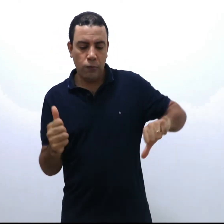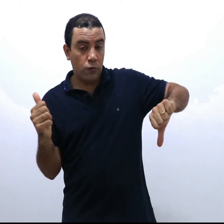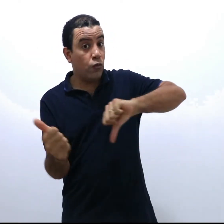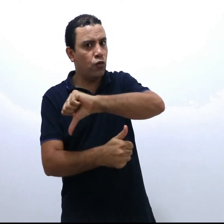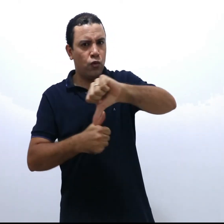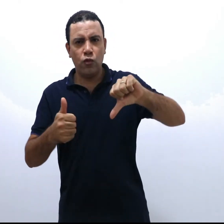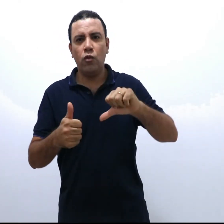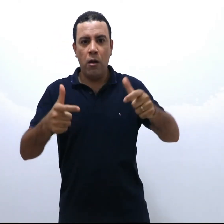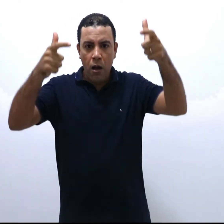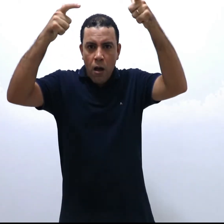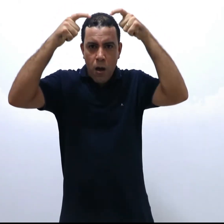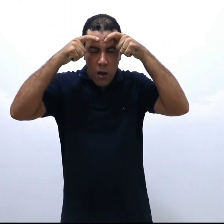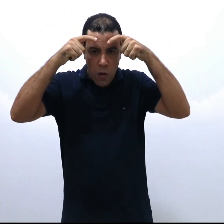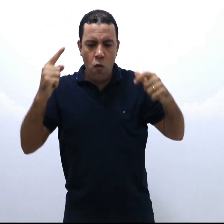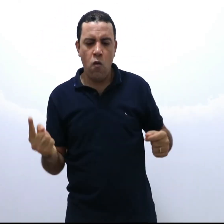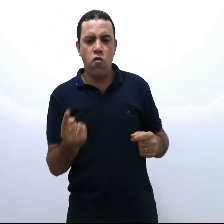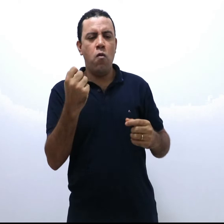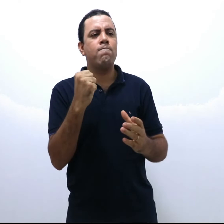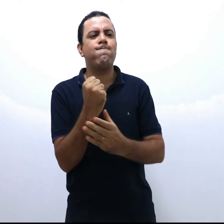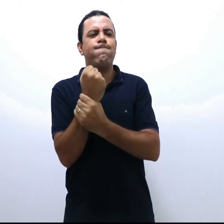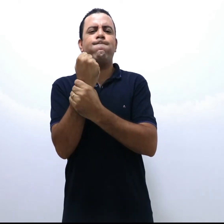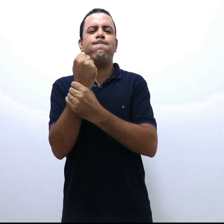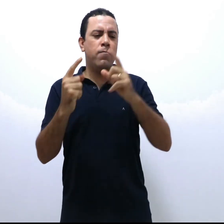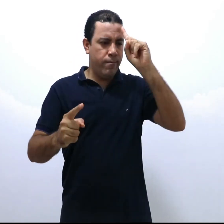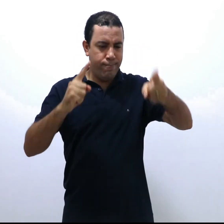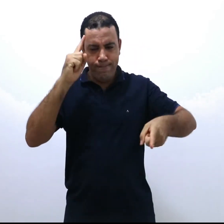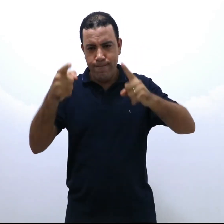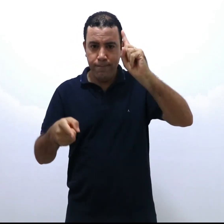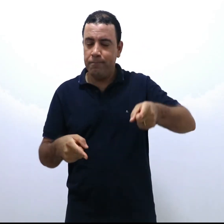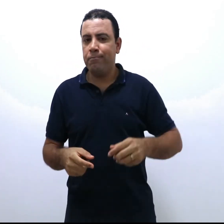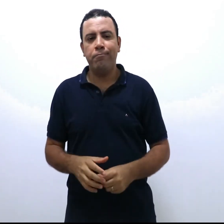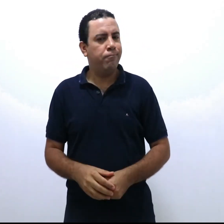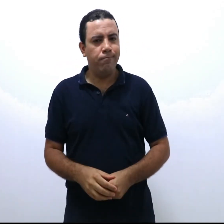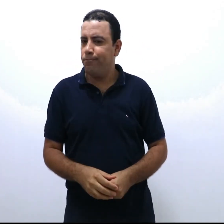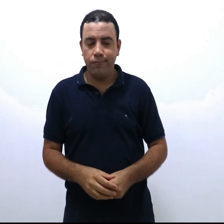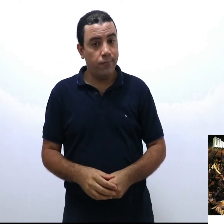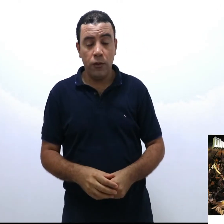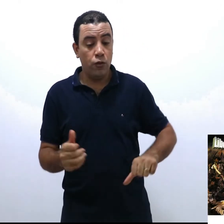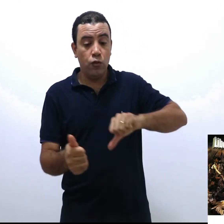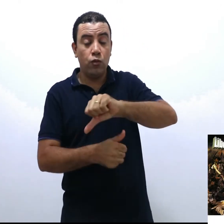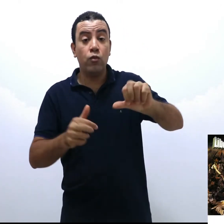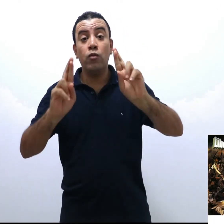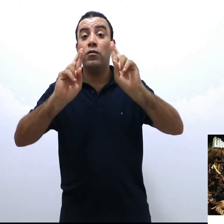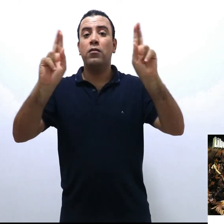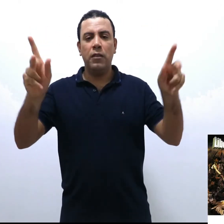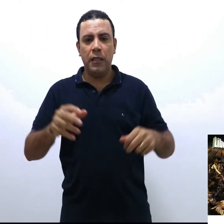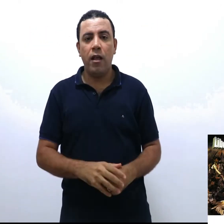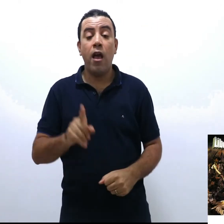Essa mudança fez com que o rei, o monarca, que era absolutista, ele não tivesse mais esse poder. Mas